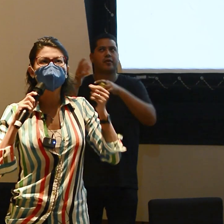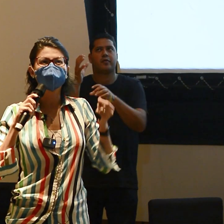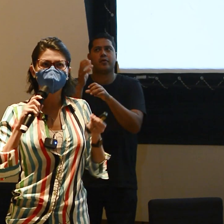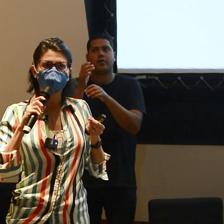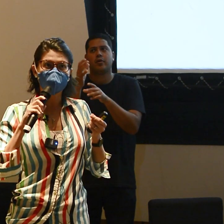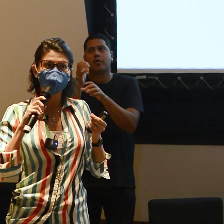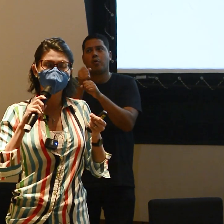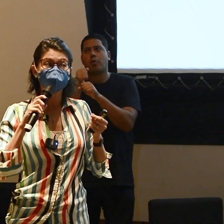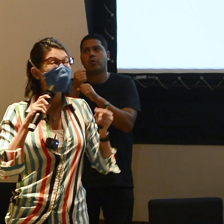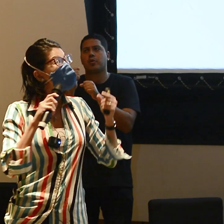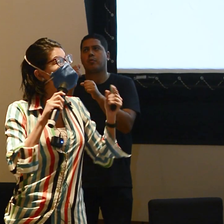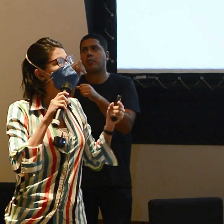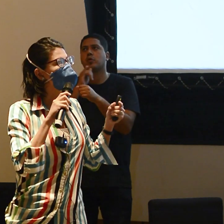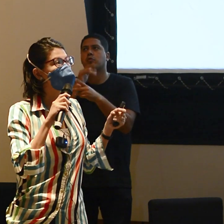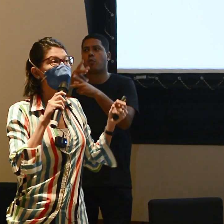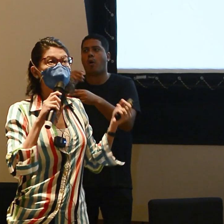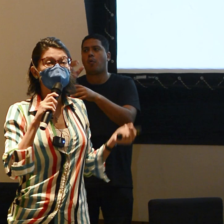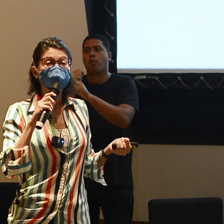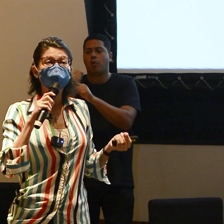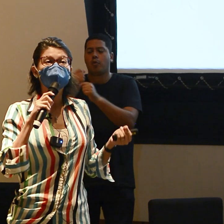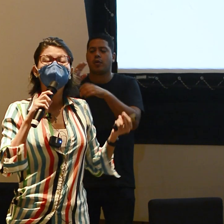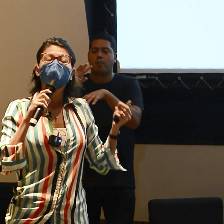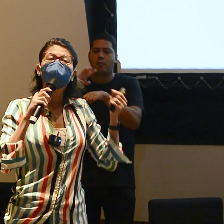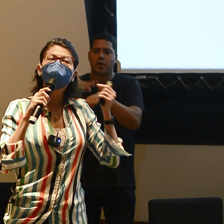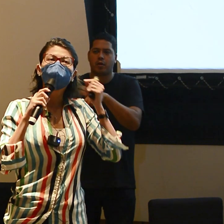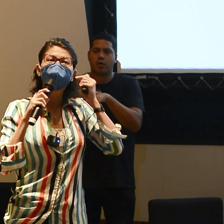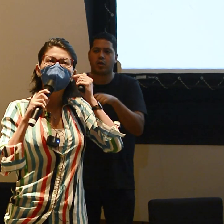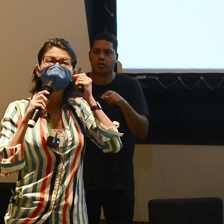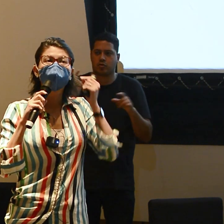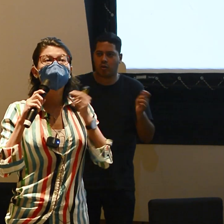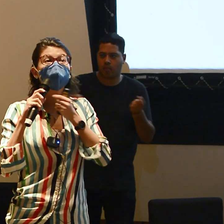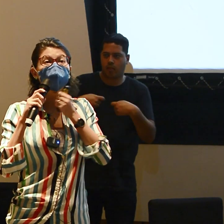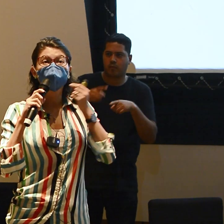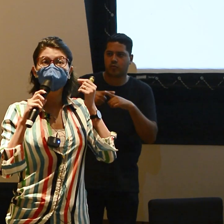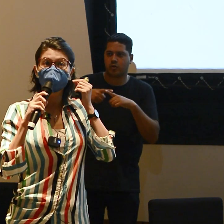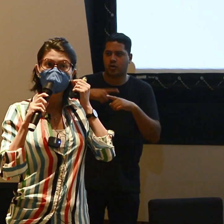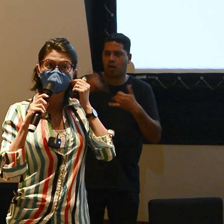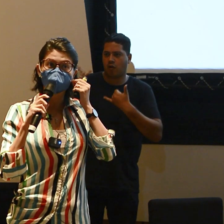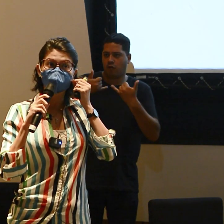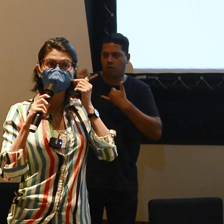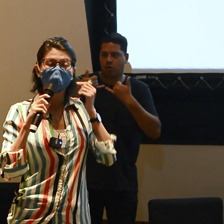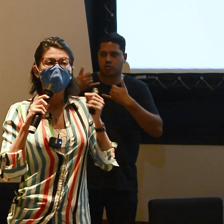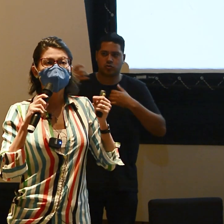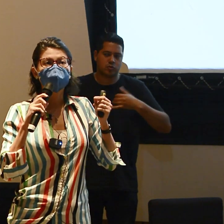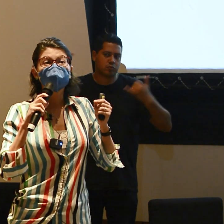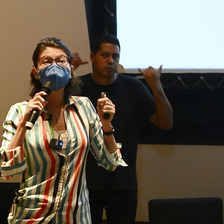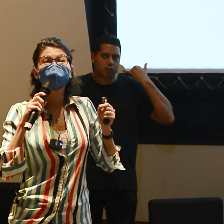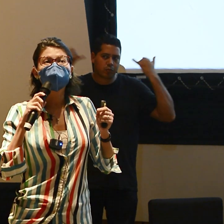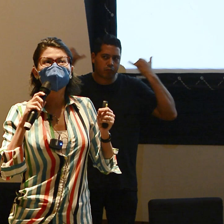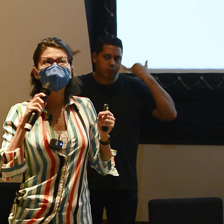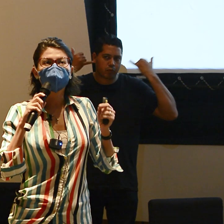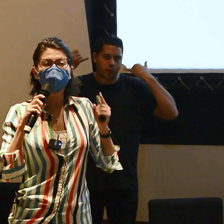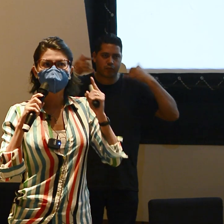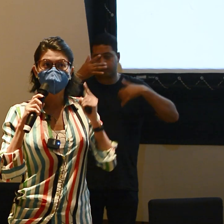fossem contas matemáticas, que elas só são possíveis porque tem informação que entra dos dois lados. As pessoas